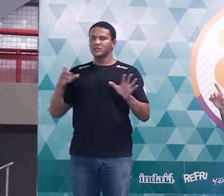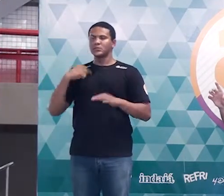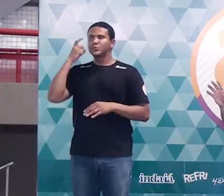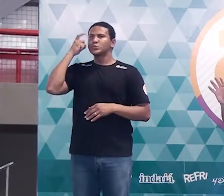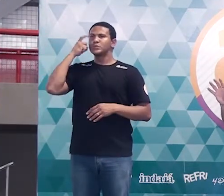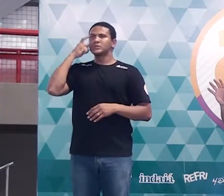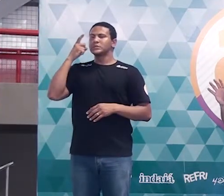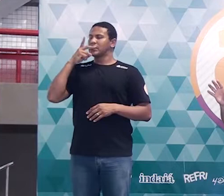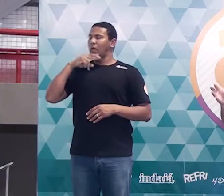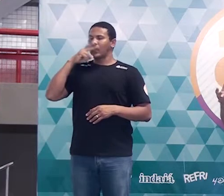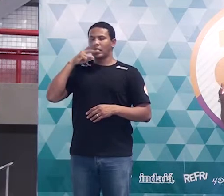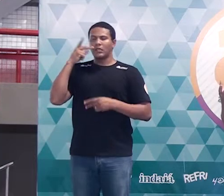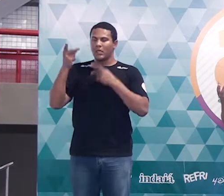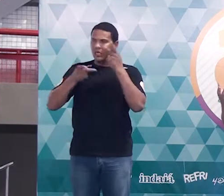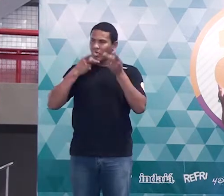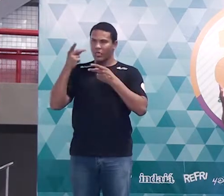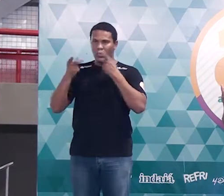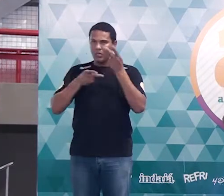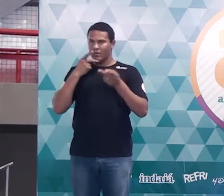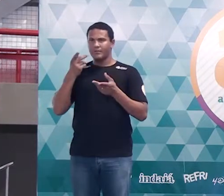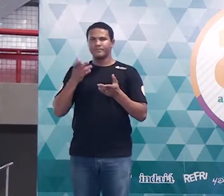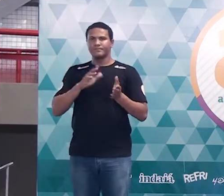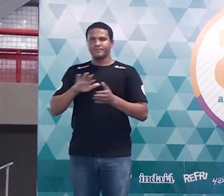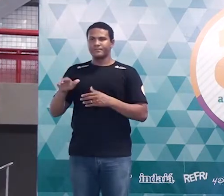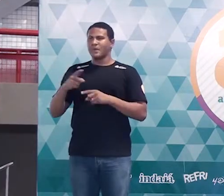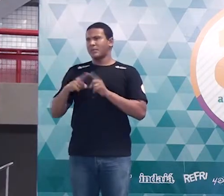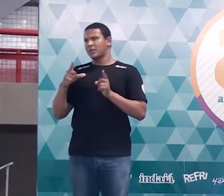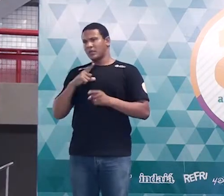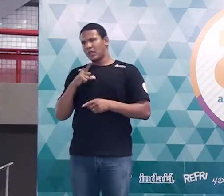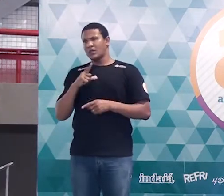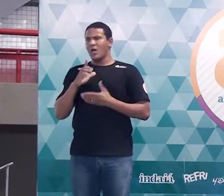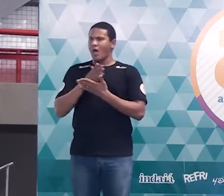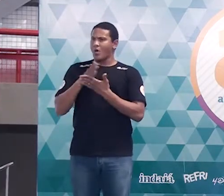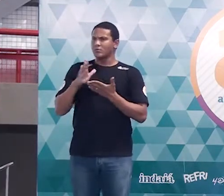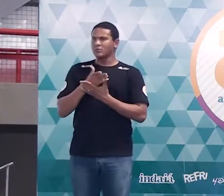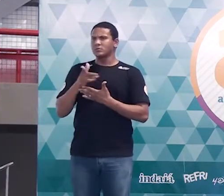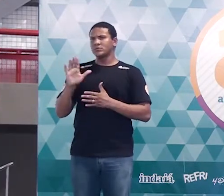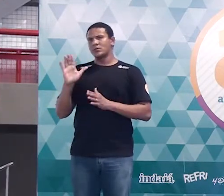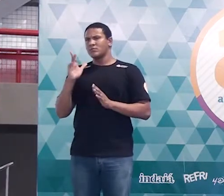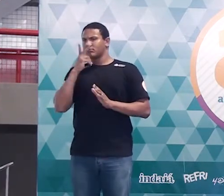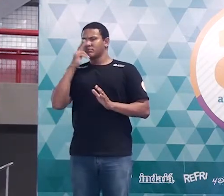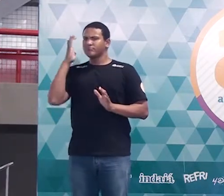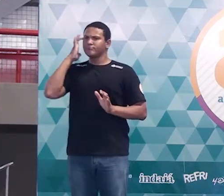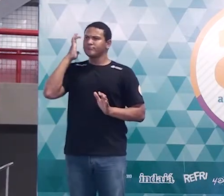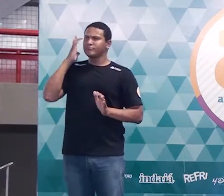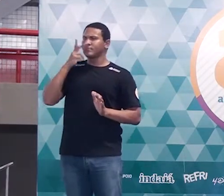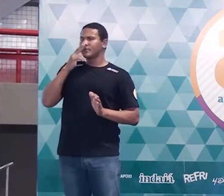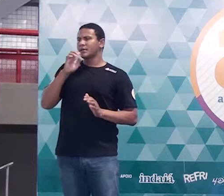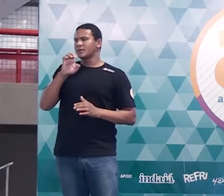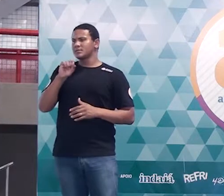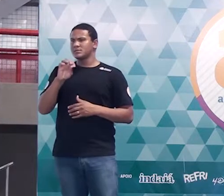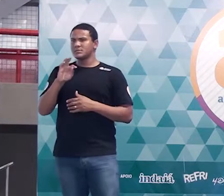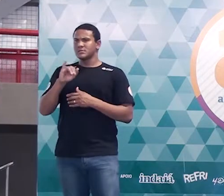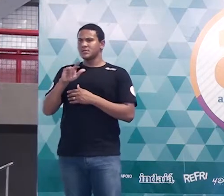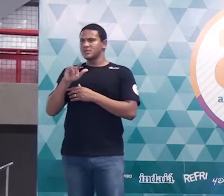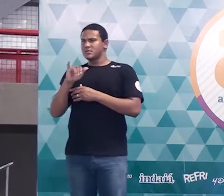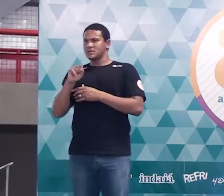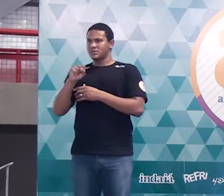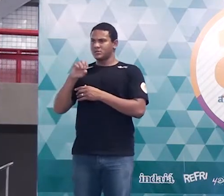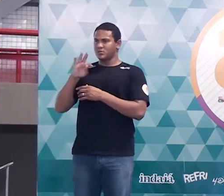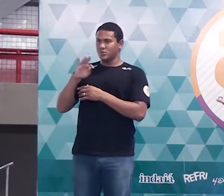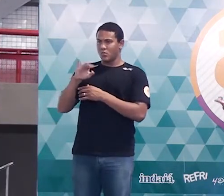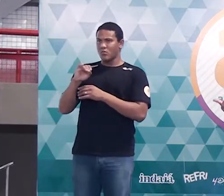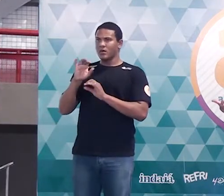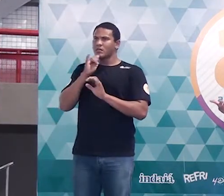viciosos. Agora vejam que existem pleonasmos que são estilísticos. O que é um pleonasmo estilístico? É um pleonasmo